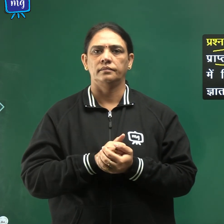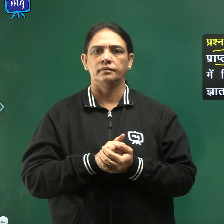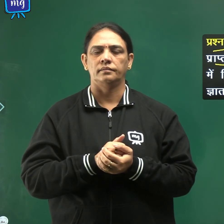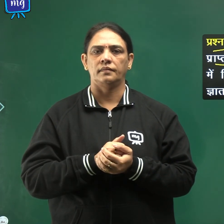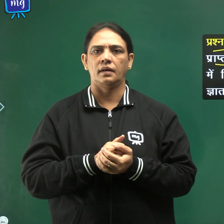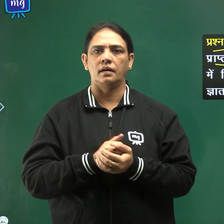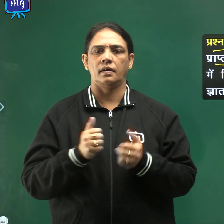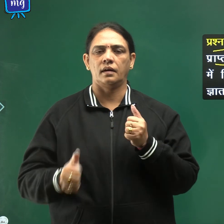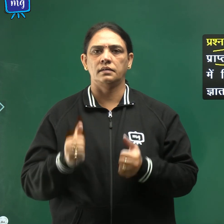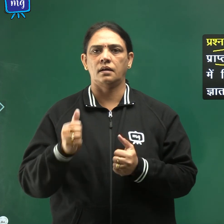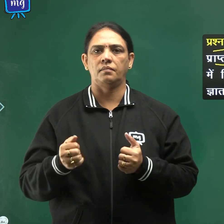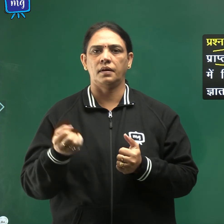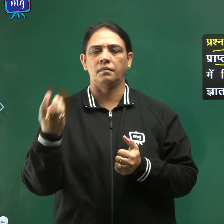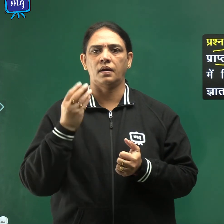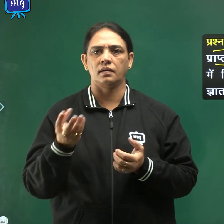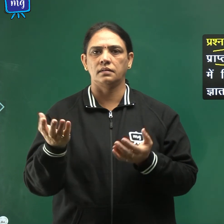प्राप्तांक